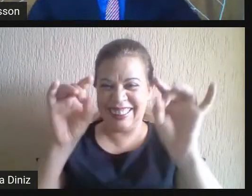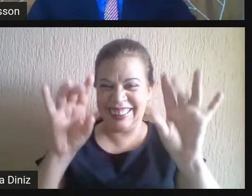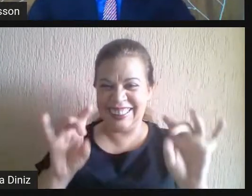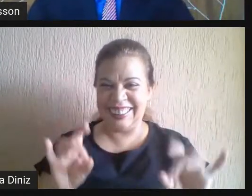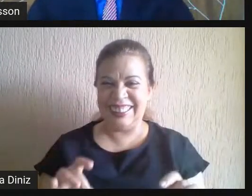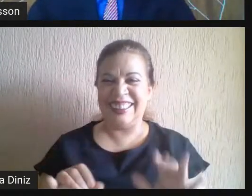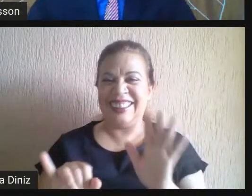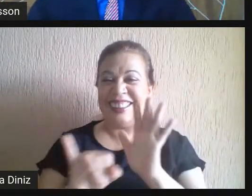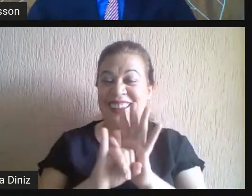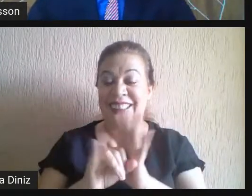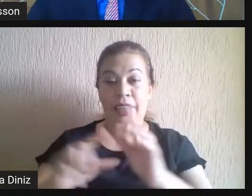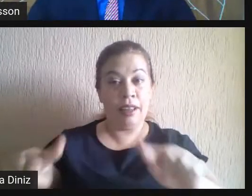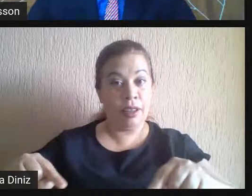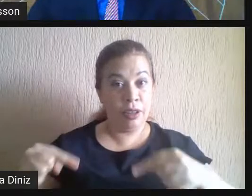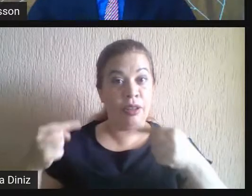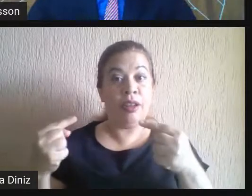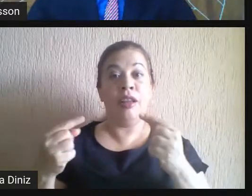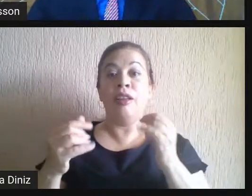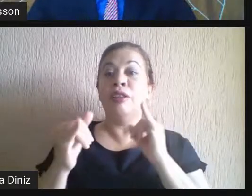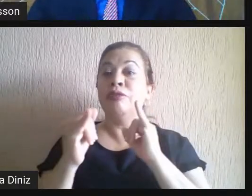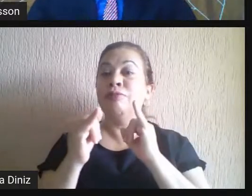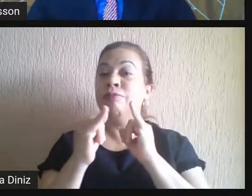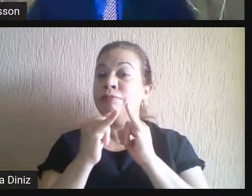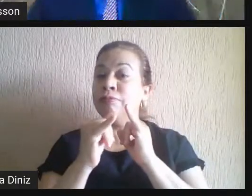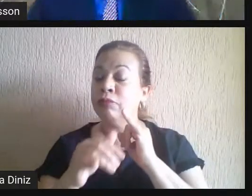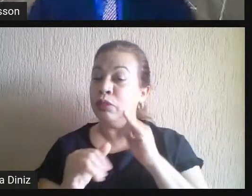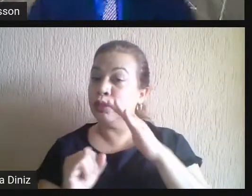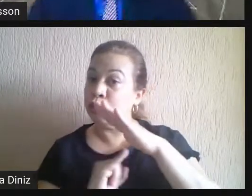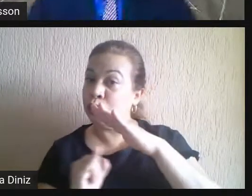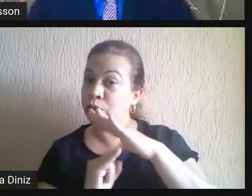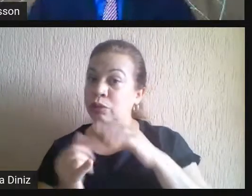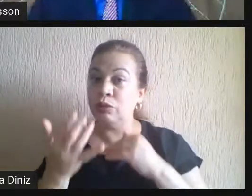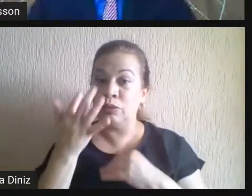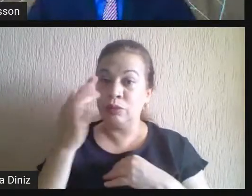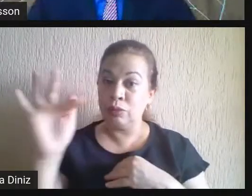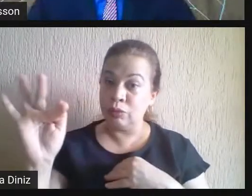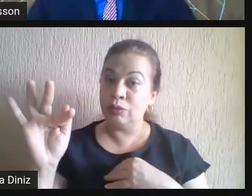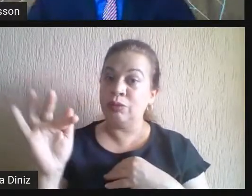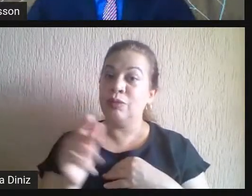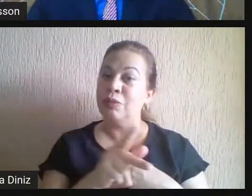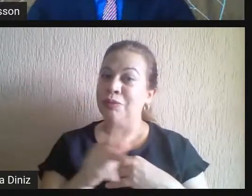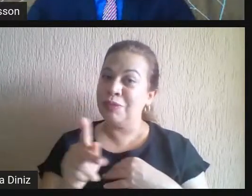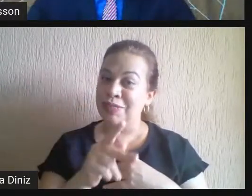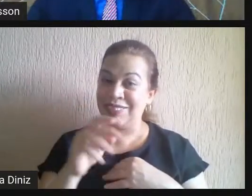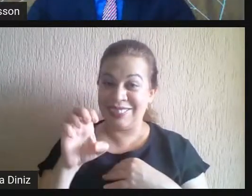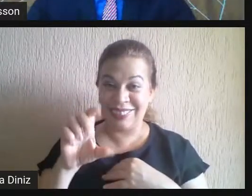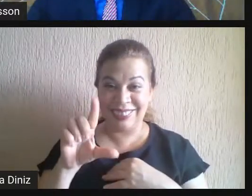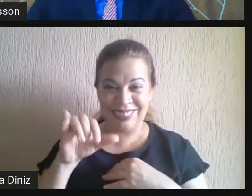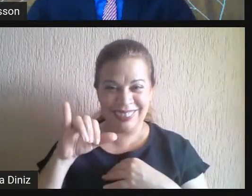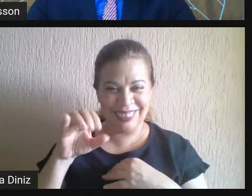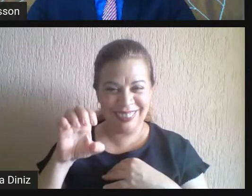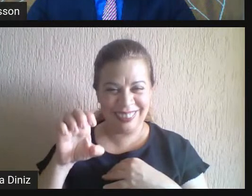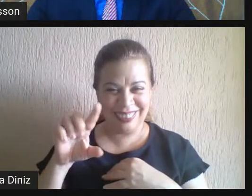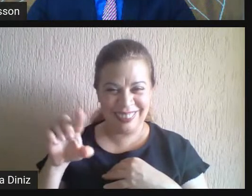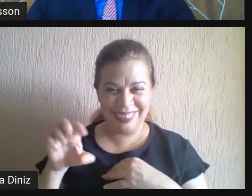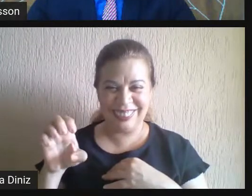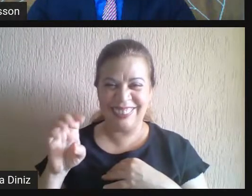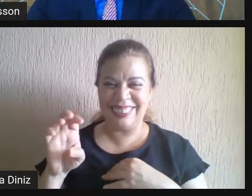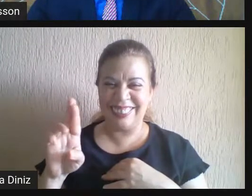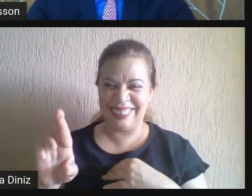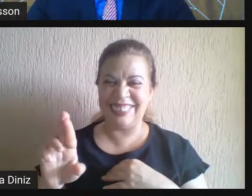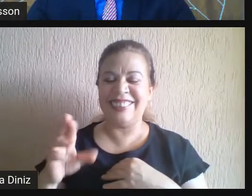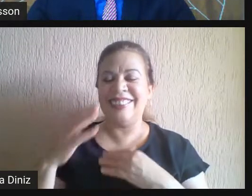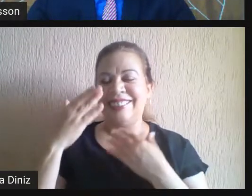Identidade e Desafios dos Institutos Federais. Então, professor Eliezer, nós agradecemos muito sua presença, né, porque o